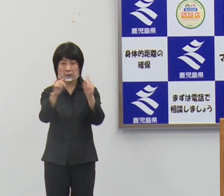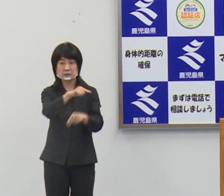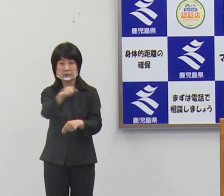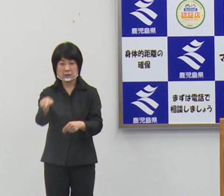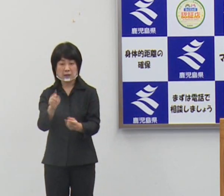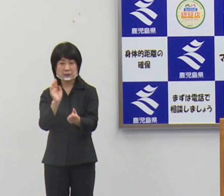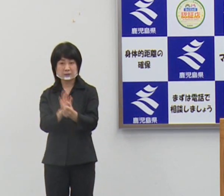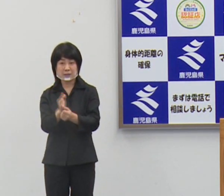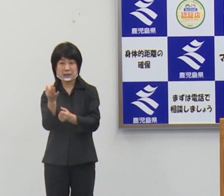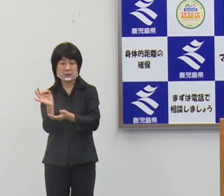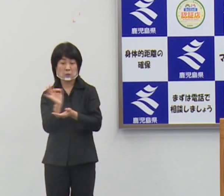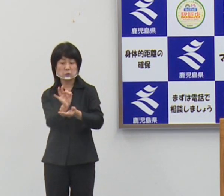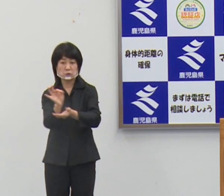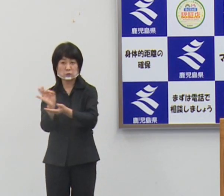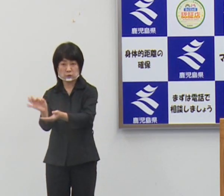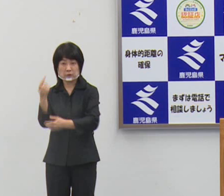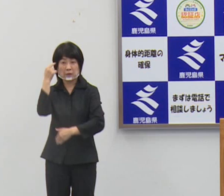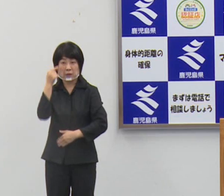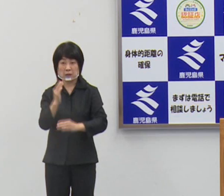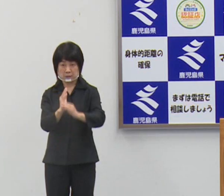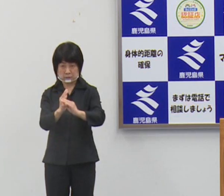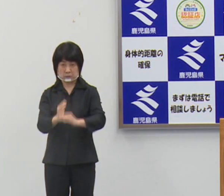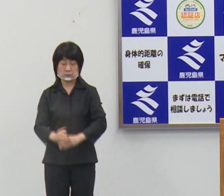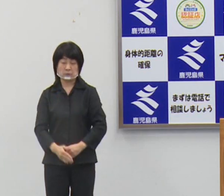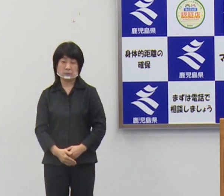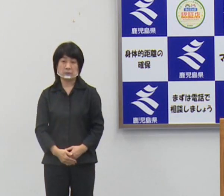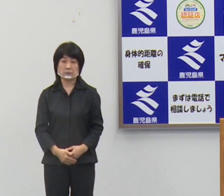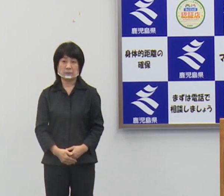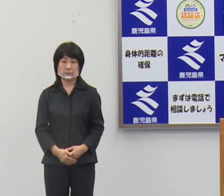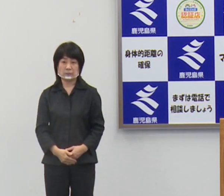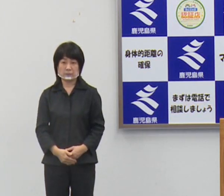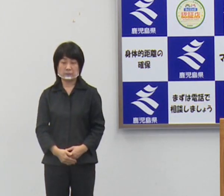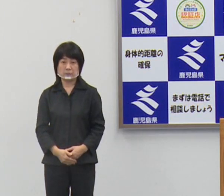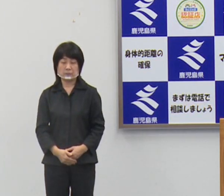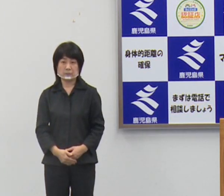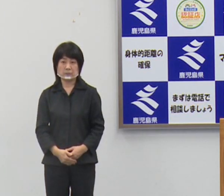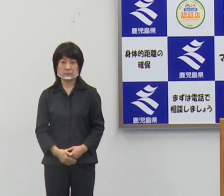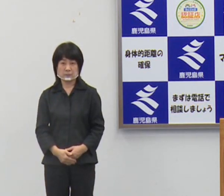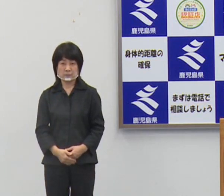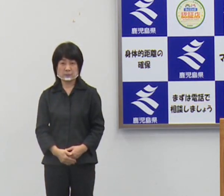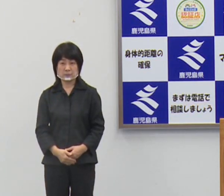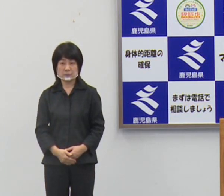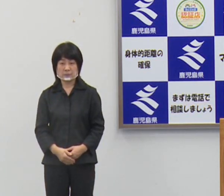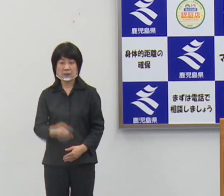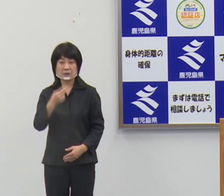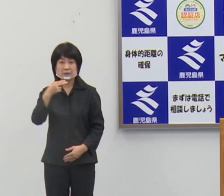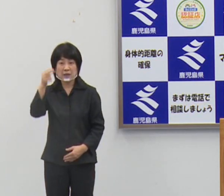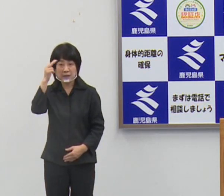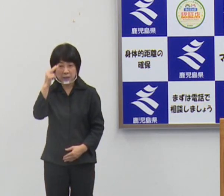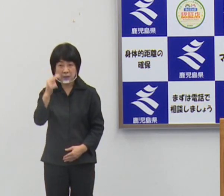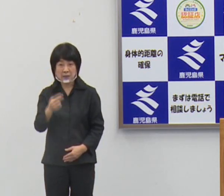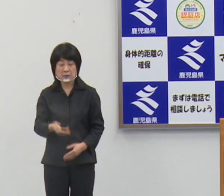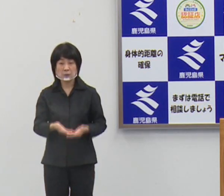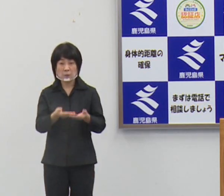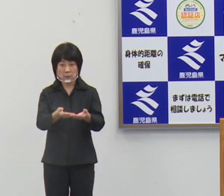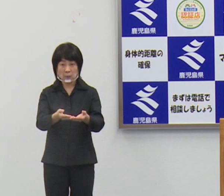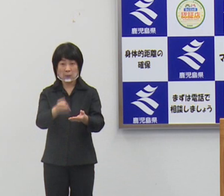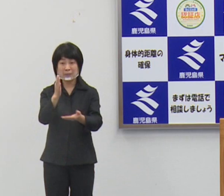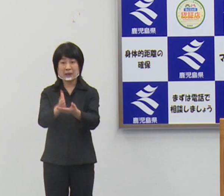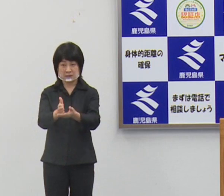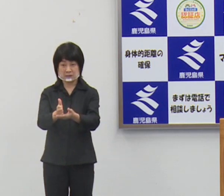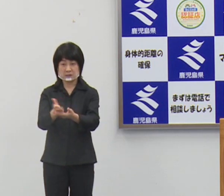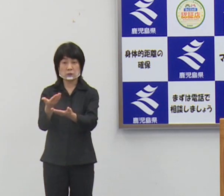支援金を給付したいと考えております。合わせて酒類提供停止要請に伴